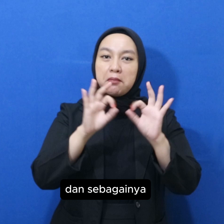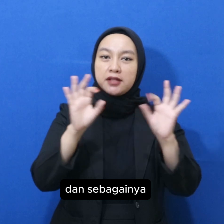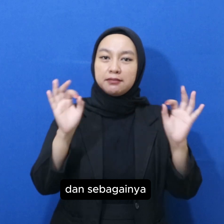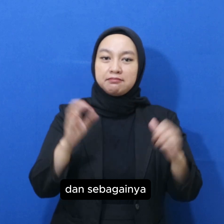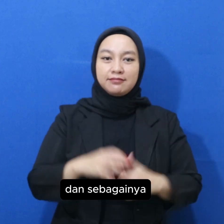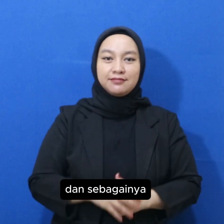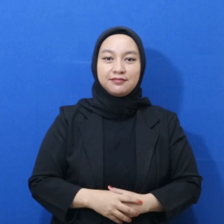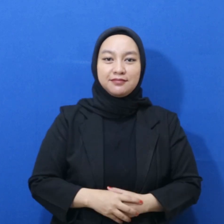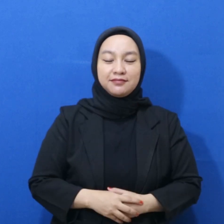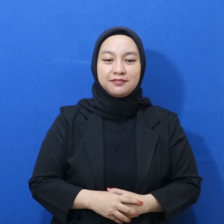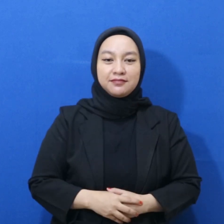sebagainya.